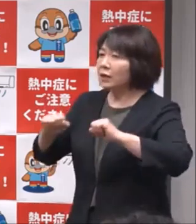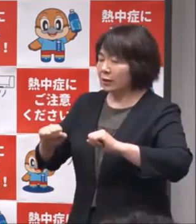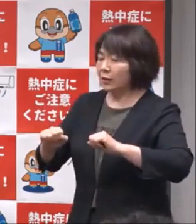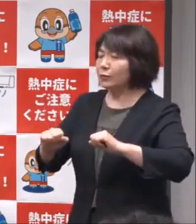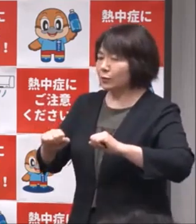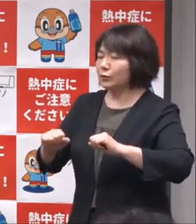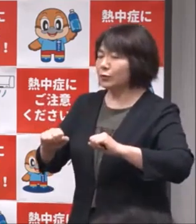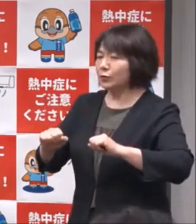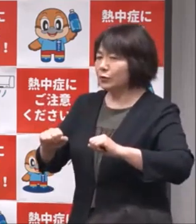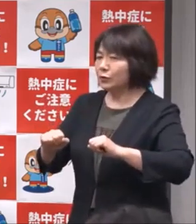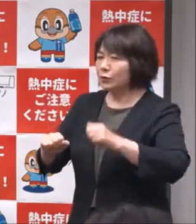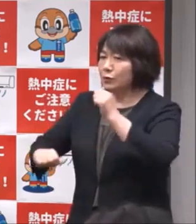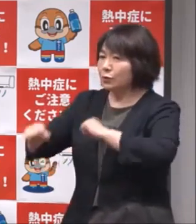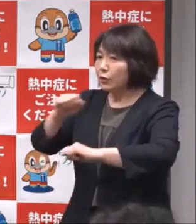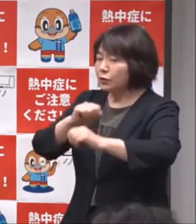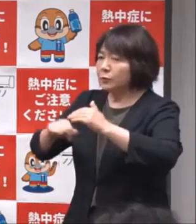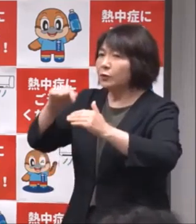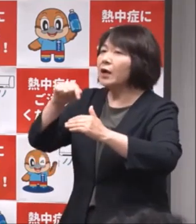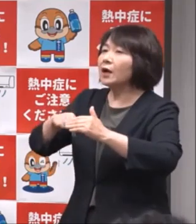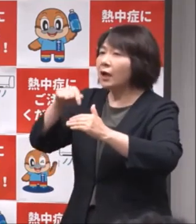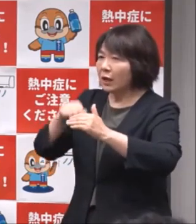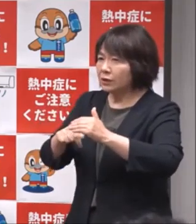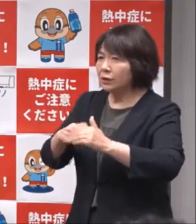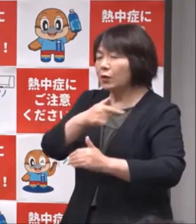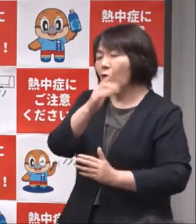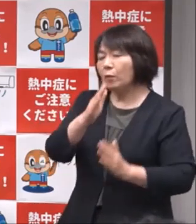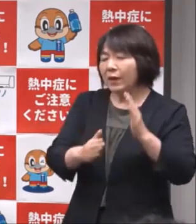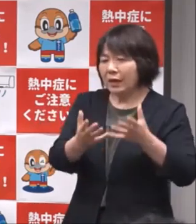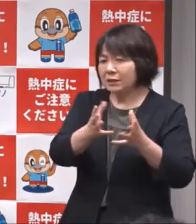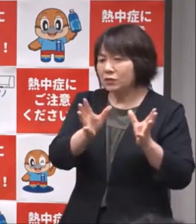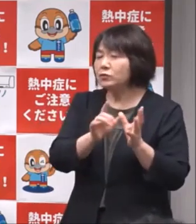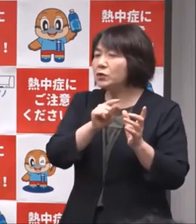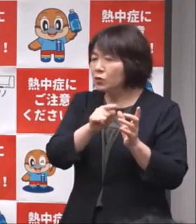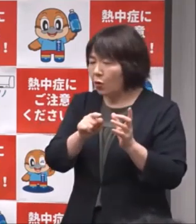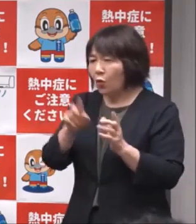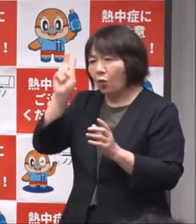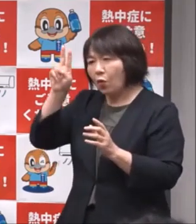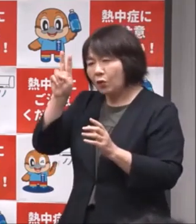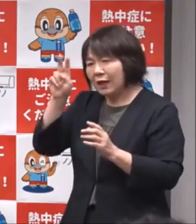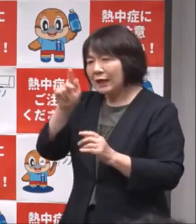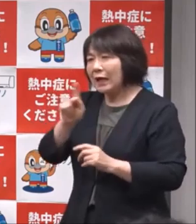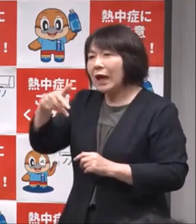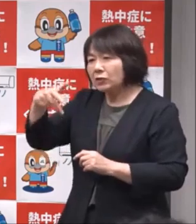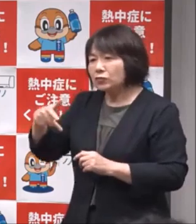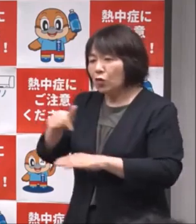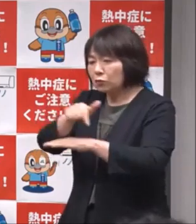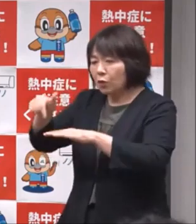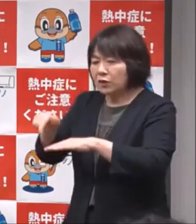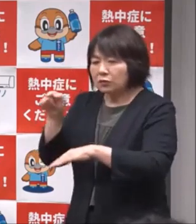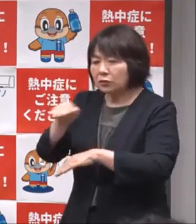ている取り組みの中に大林組と大阪ガスのプロジェクトがあって